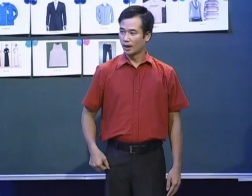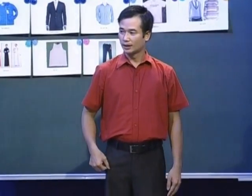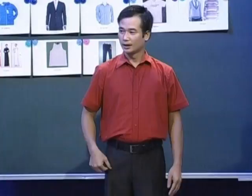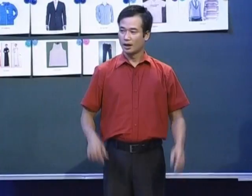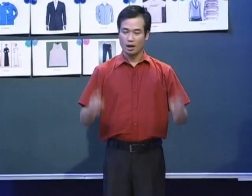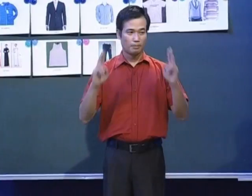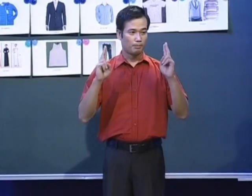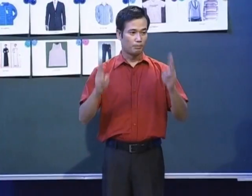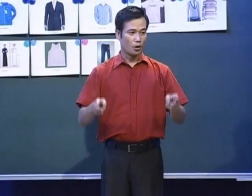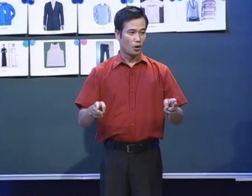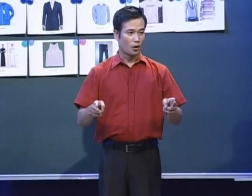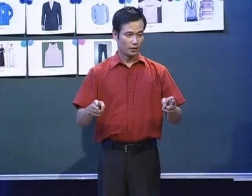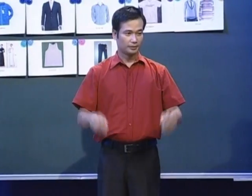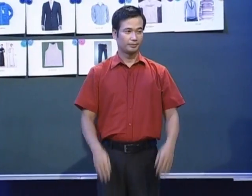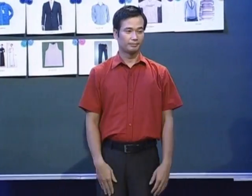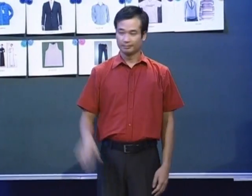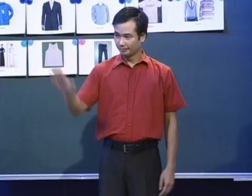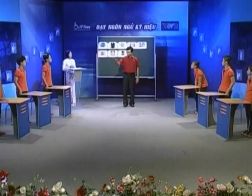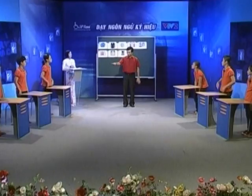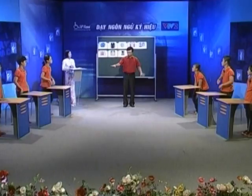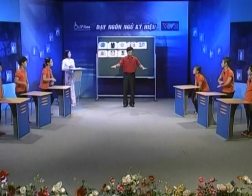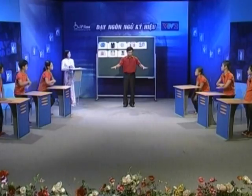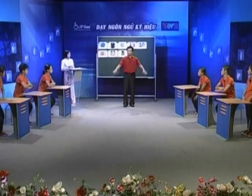dưới. Đây là ký hiệu quần bò đấy.